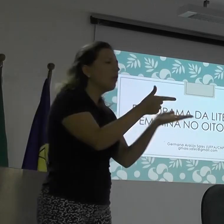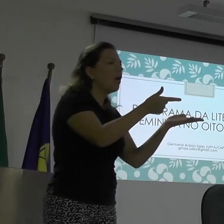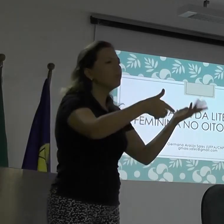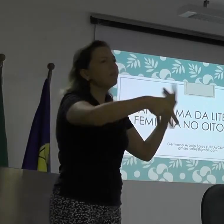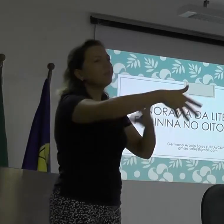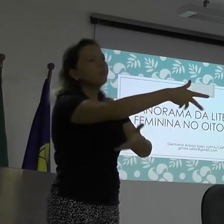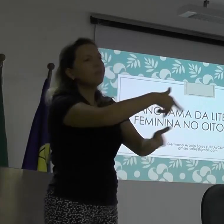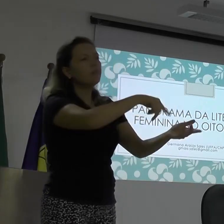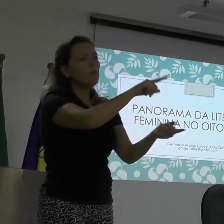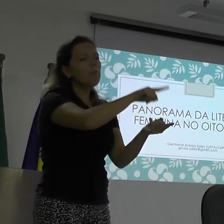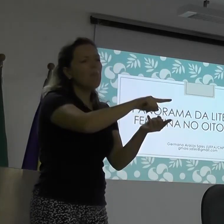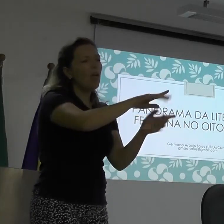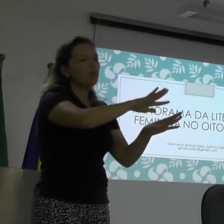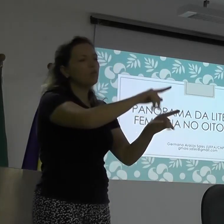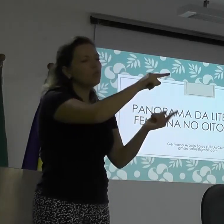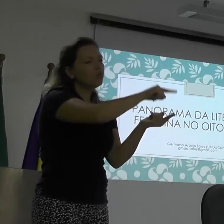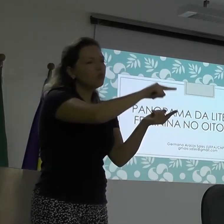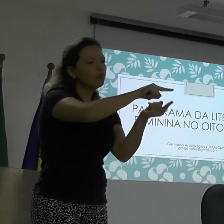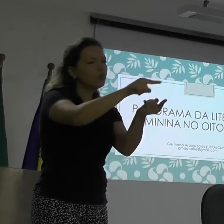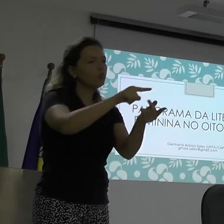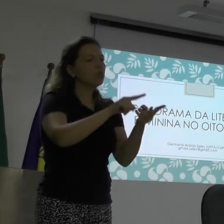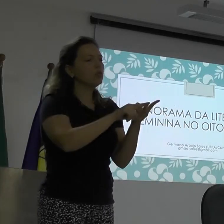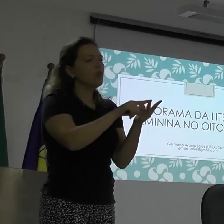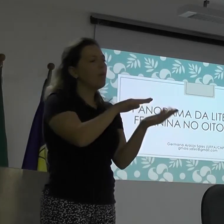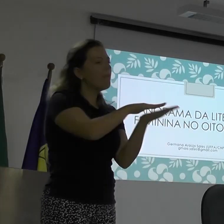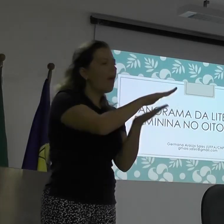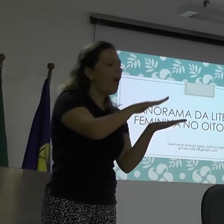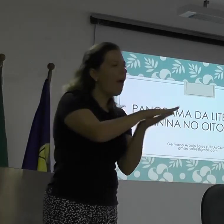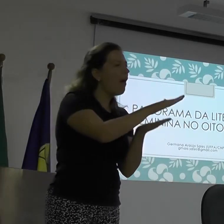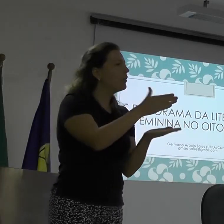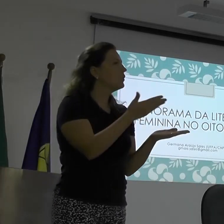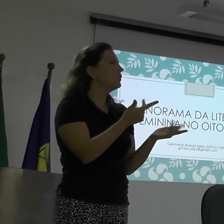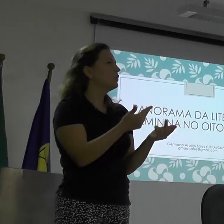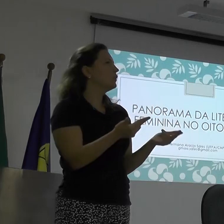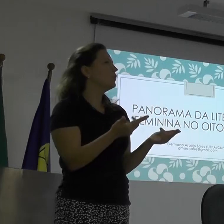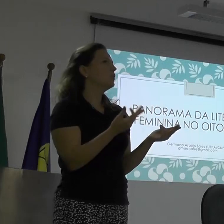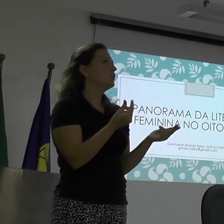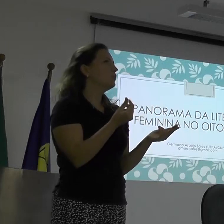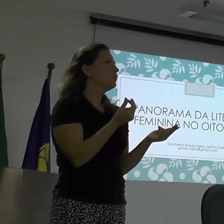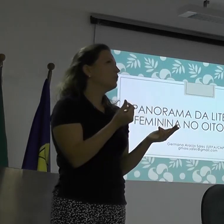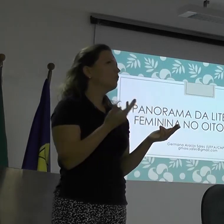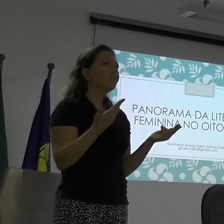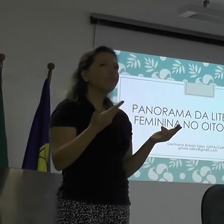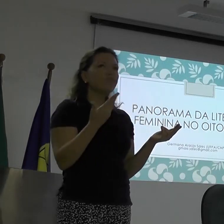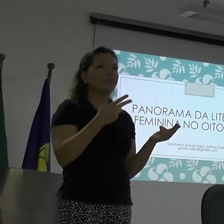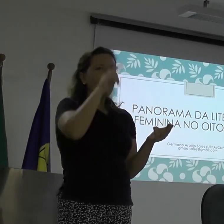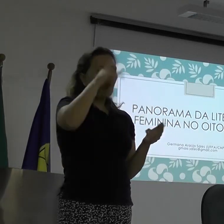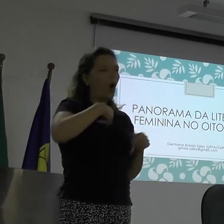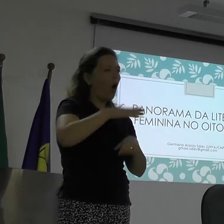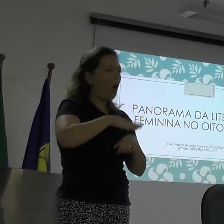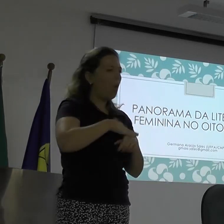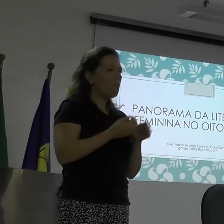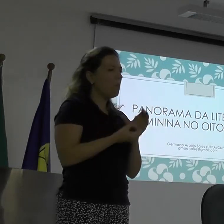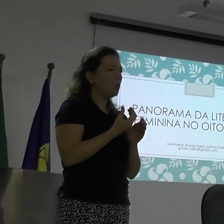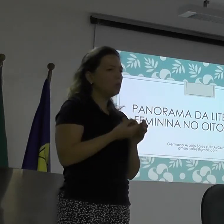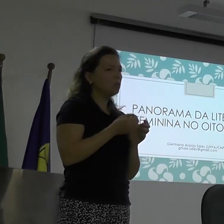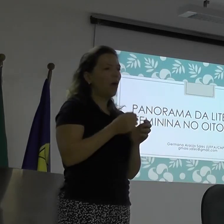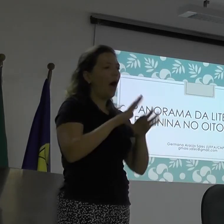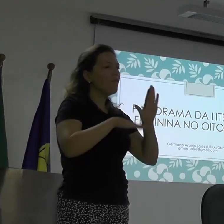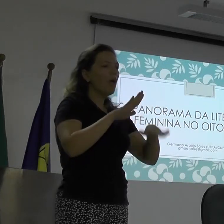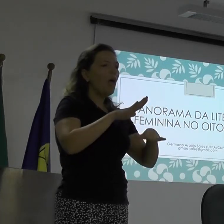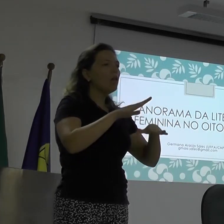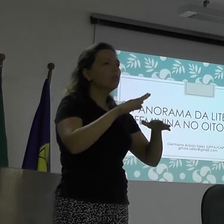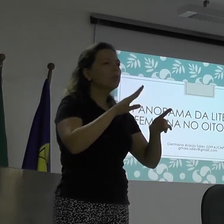tem impressos mesmo própria produção e que nunca chegam